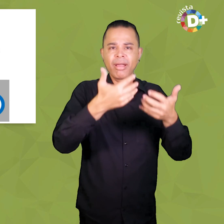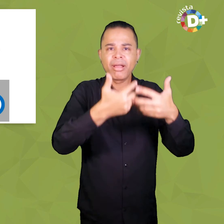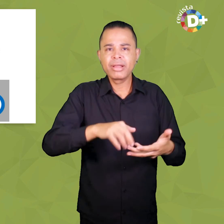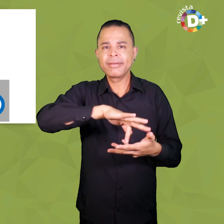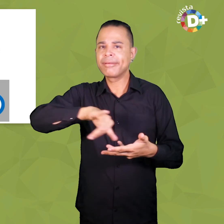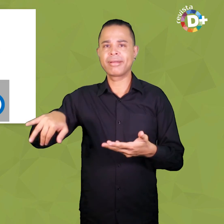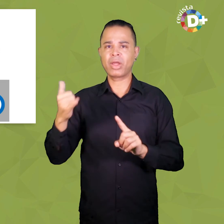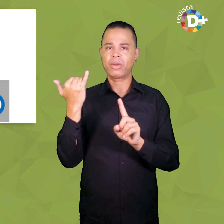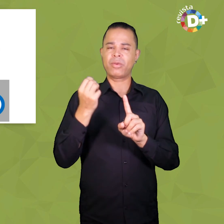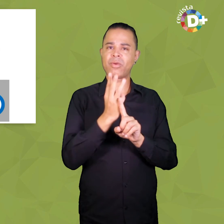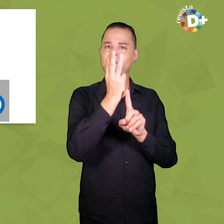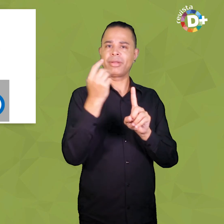iphone e android